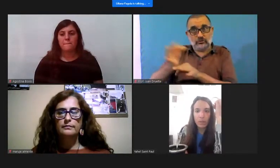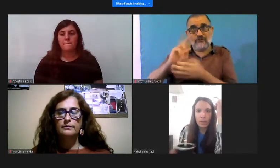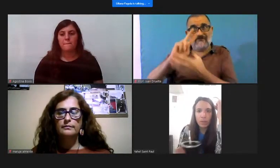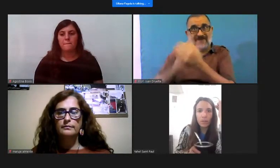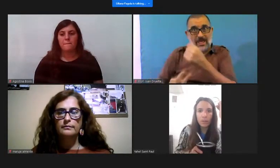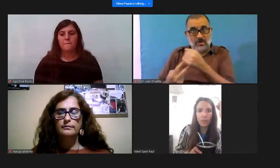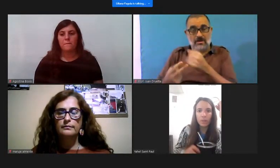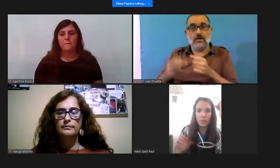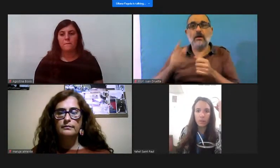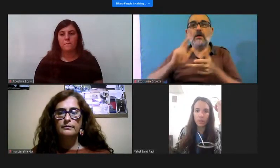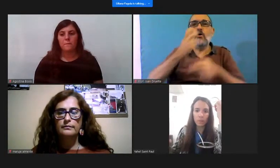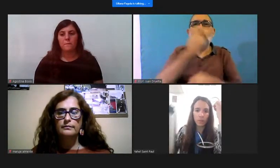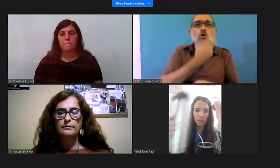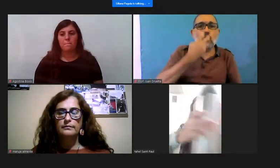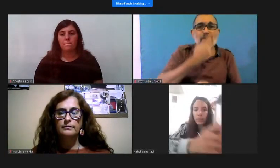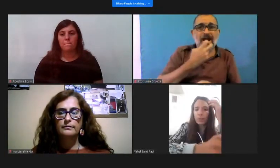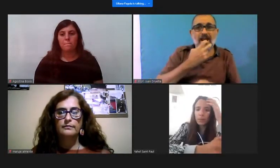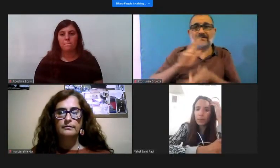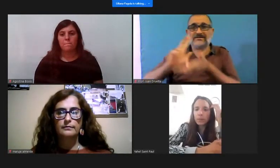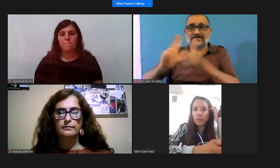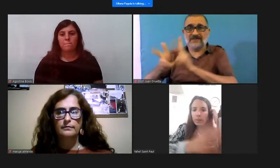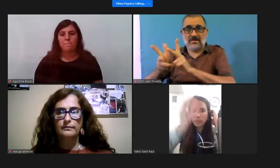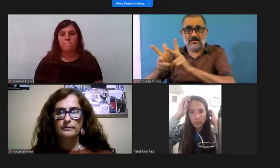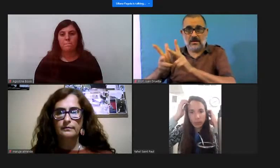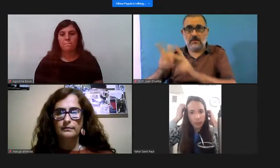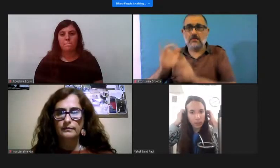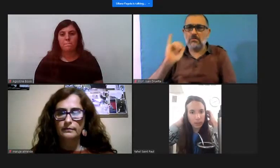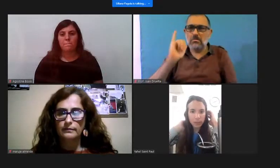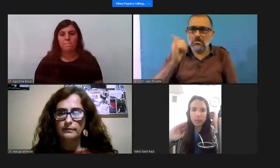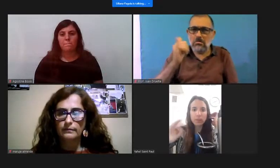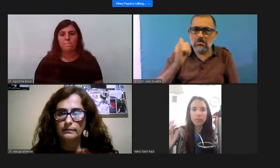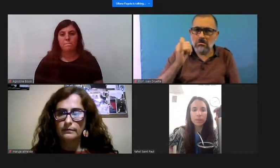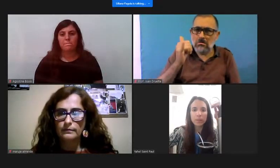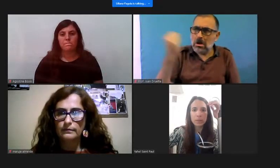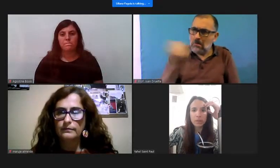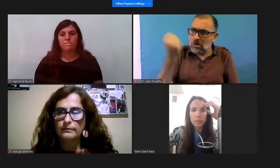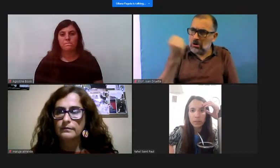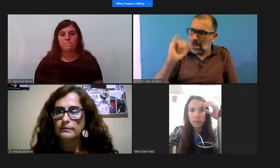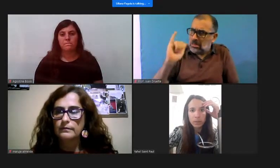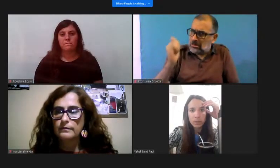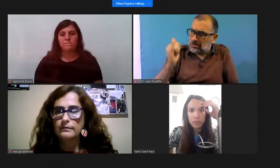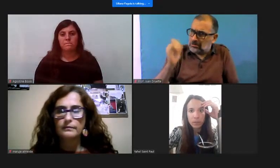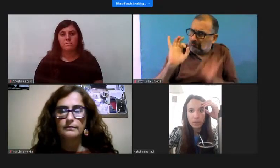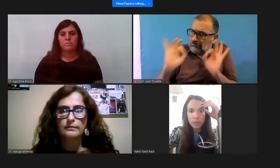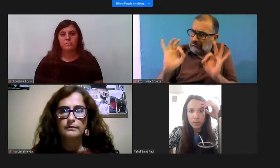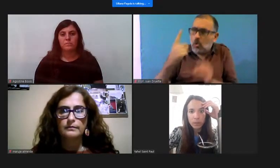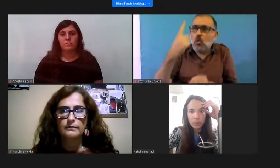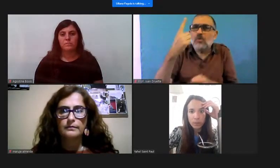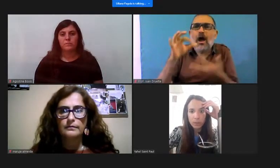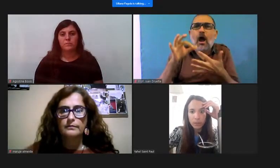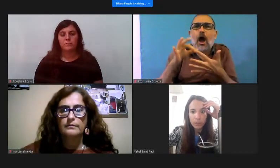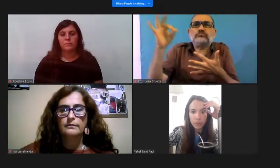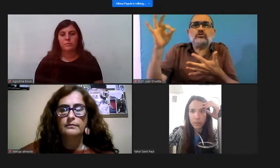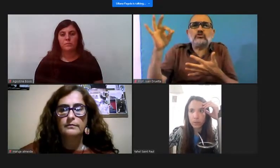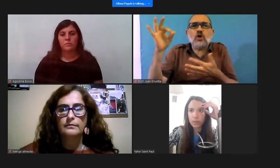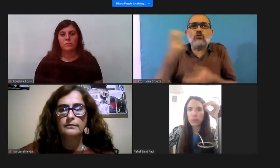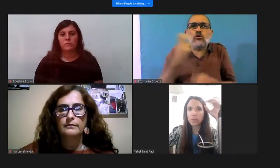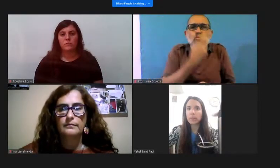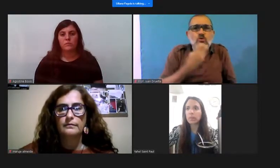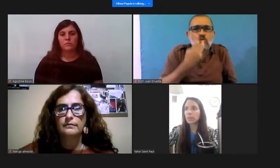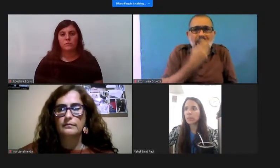Vuelvo un poco a lo que decía antes. El tema de la educación bilingüe, ¿no? Que hablan de oralismo y lengua de señas. Sí, está bien,